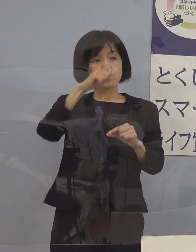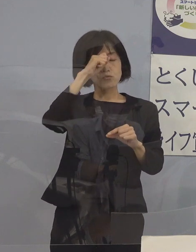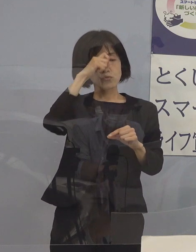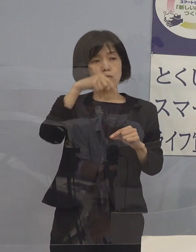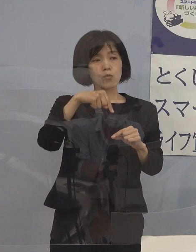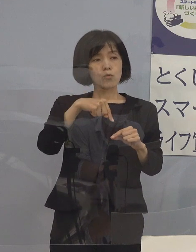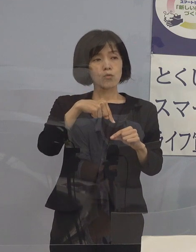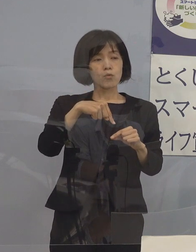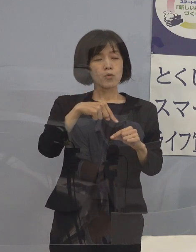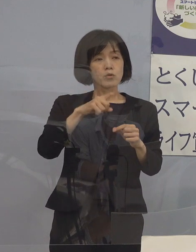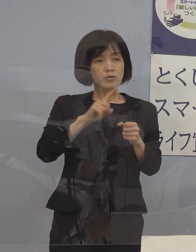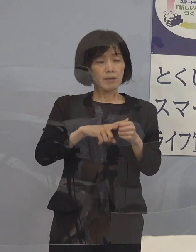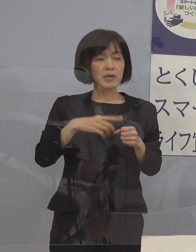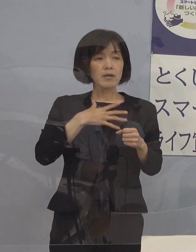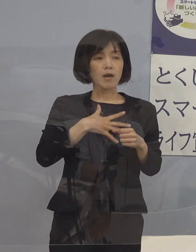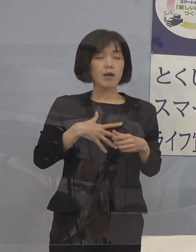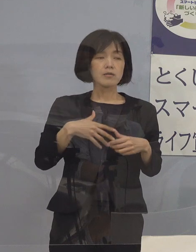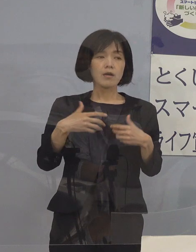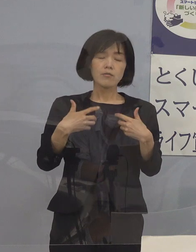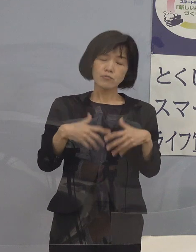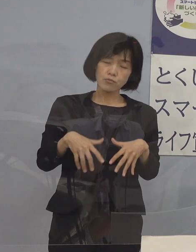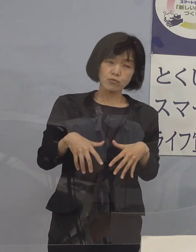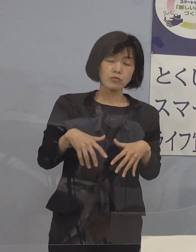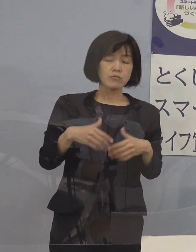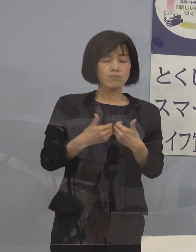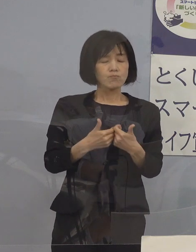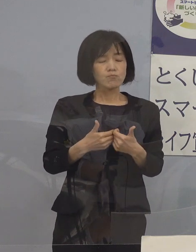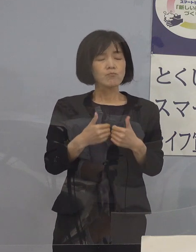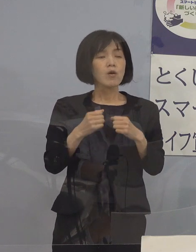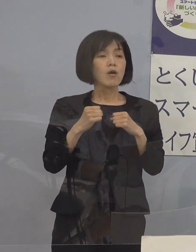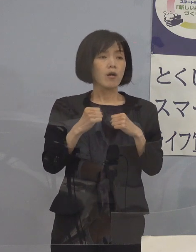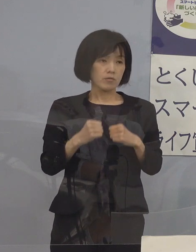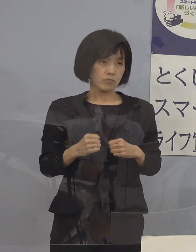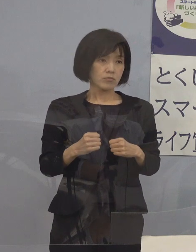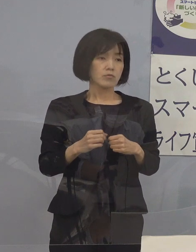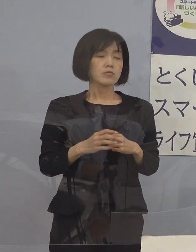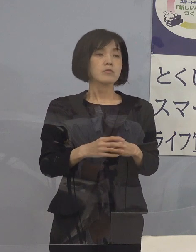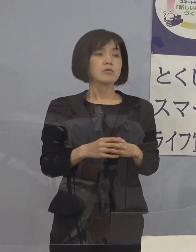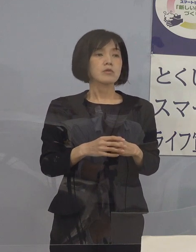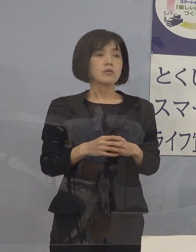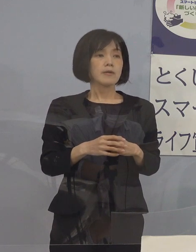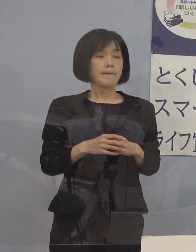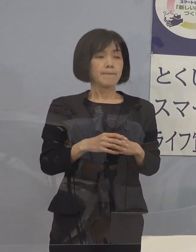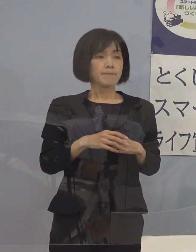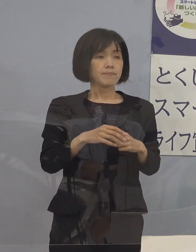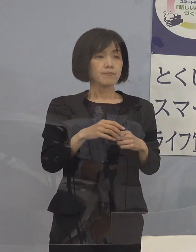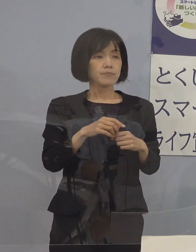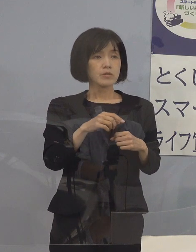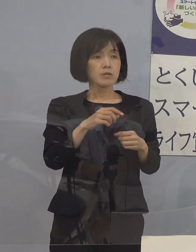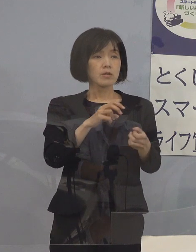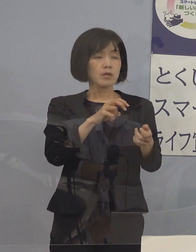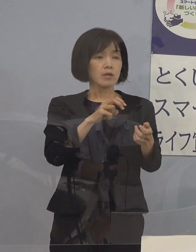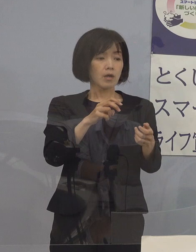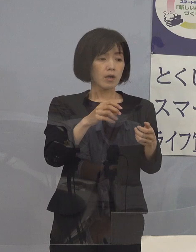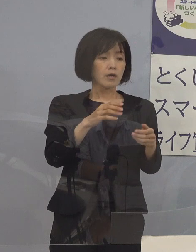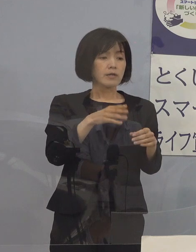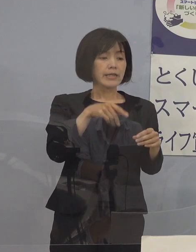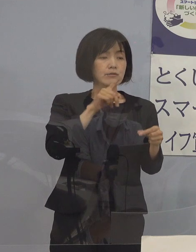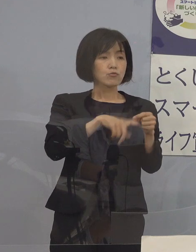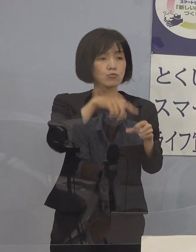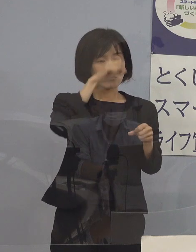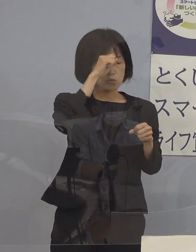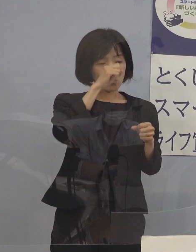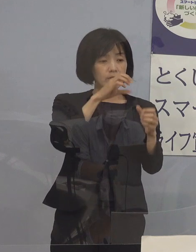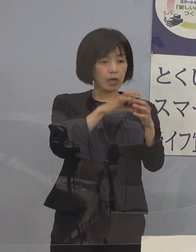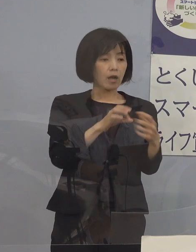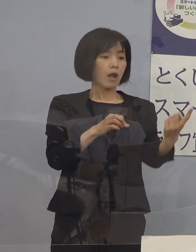あ、思われる、まあ、それによって医療機関からの申し出が増えてきているということになるだけです。 個人レ